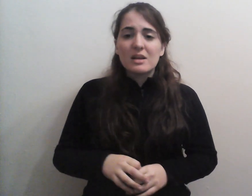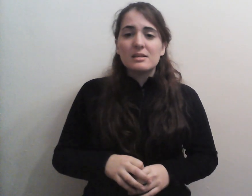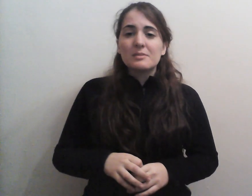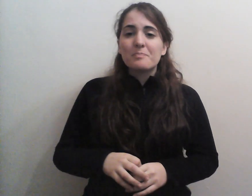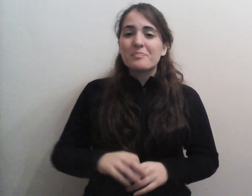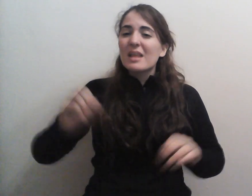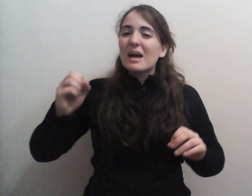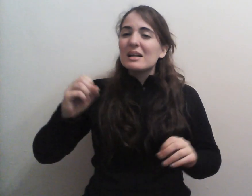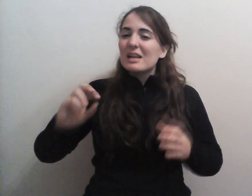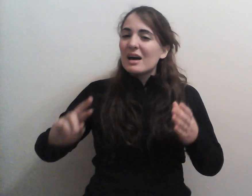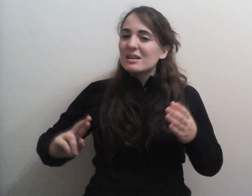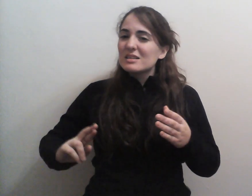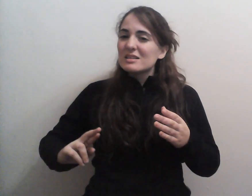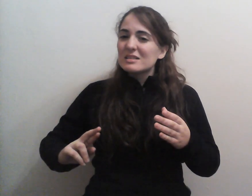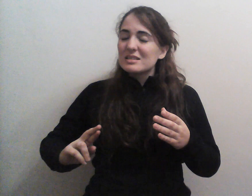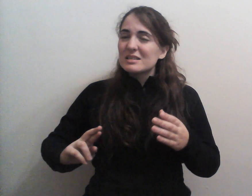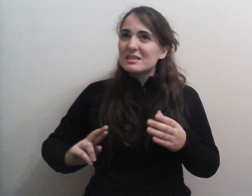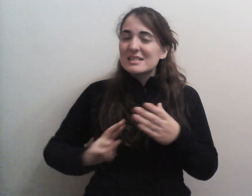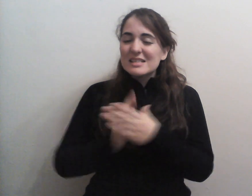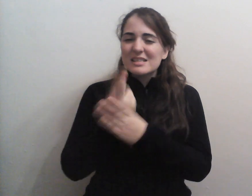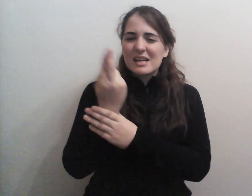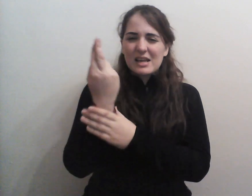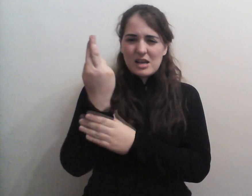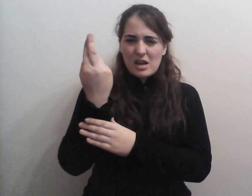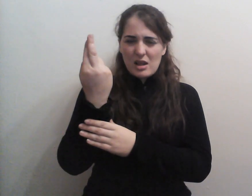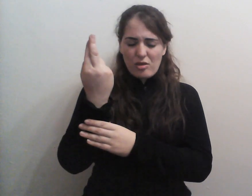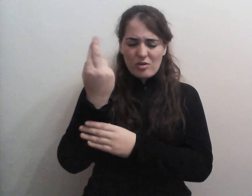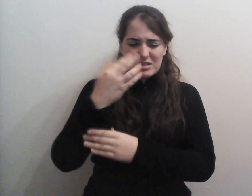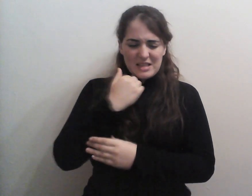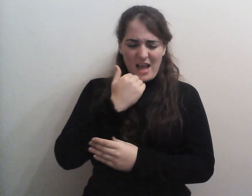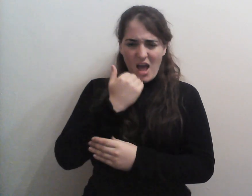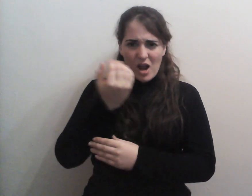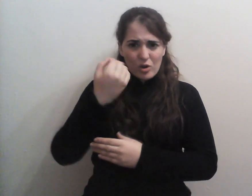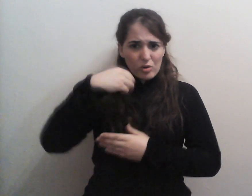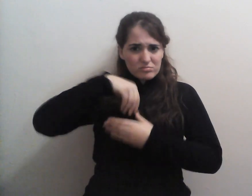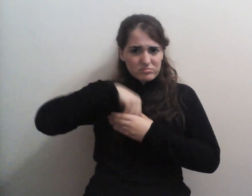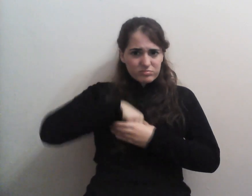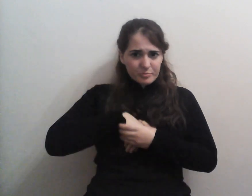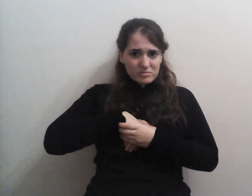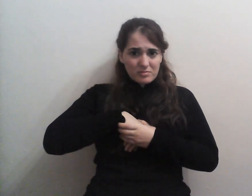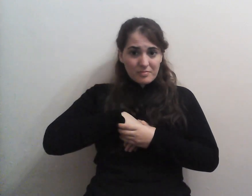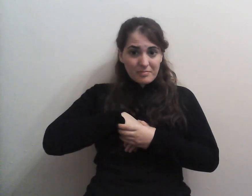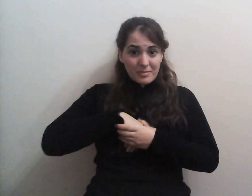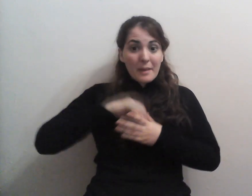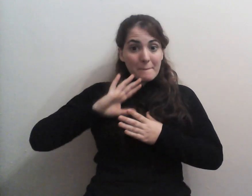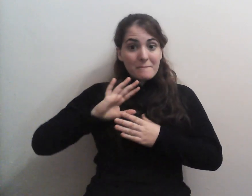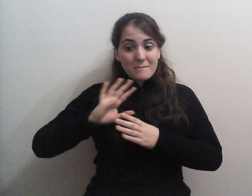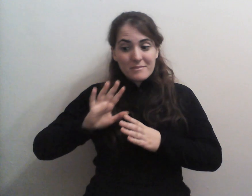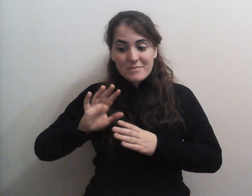salvación, donde la regeneración es el lado subjetivo de nuestra salvación. Y estas dos